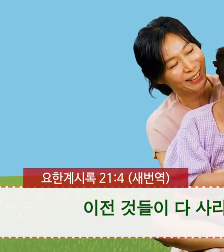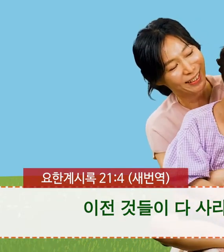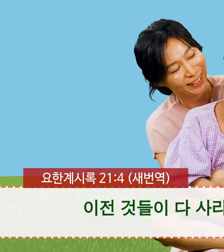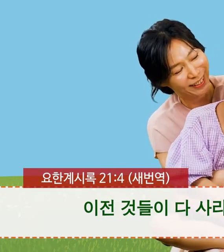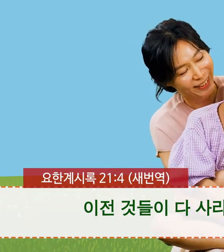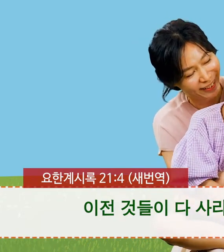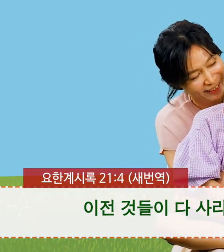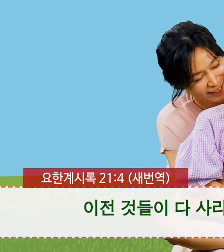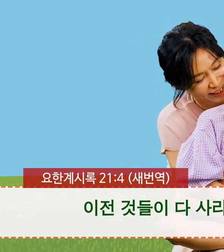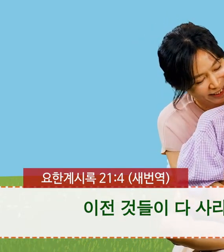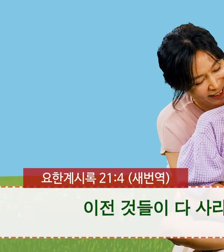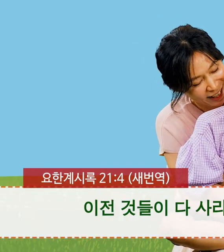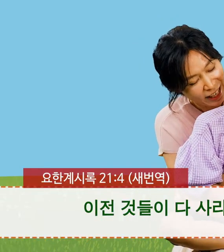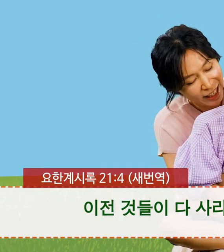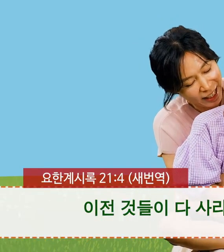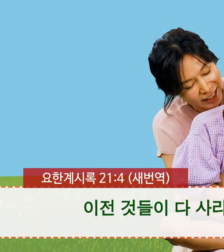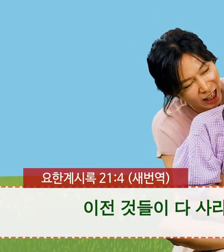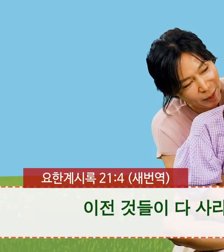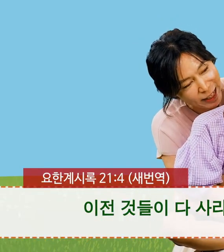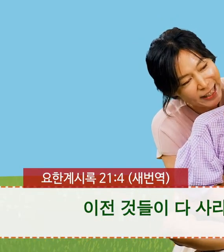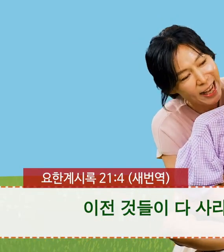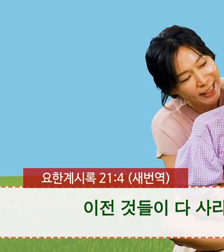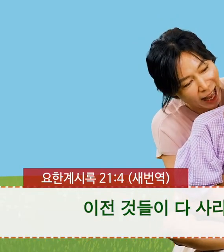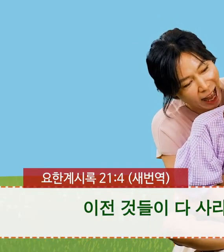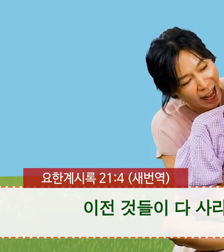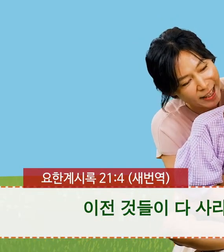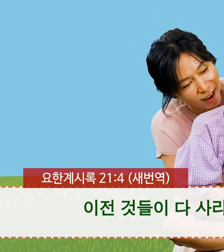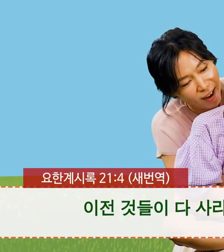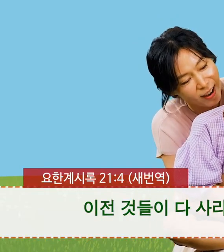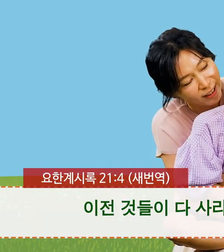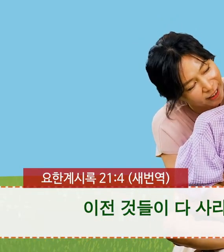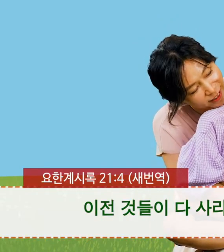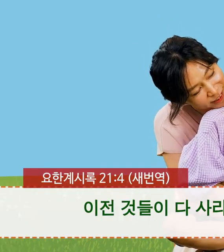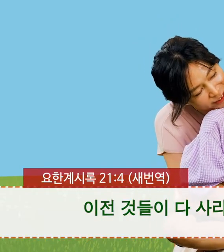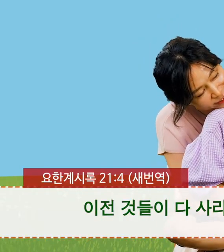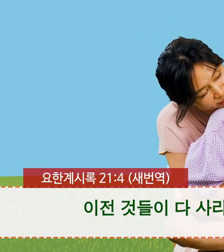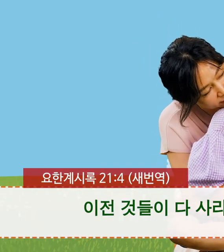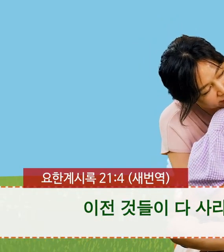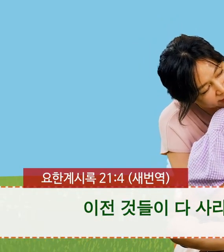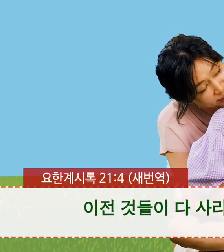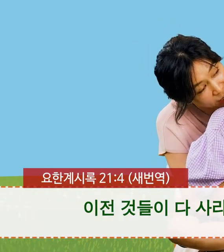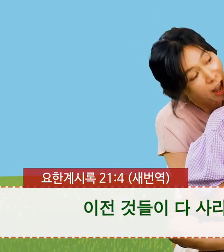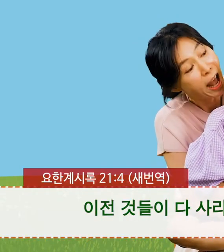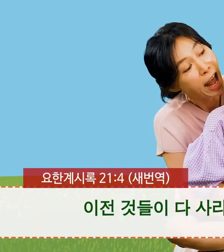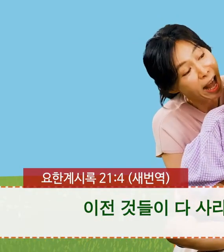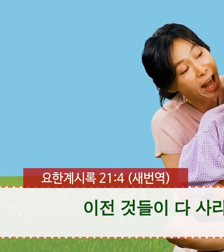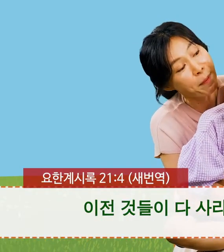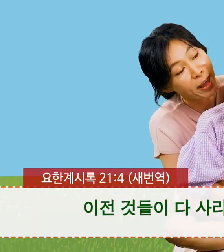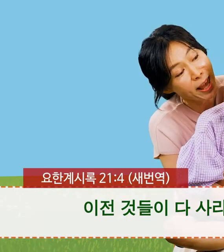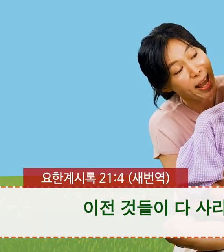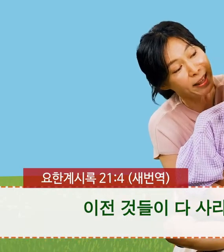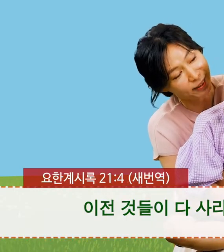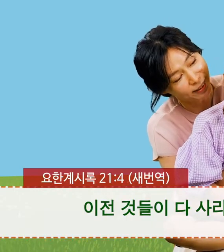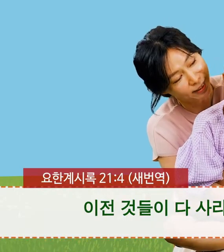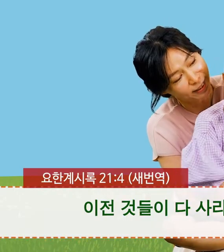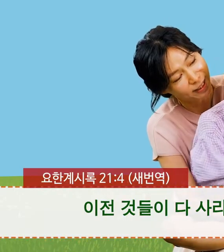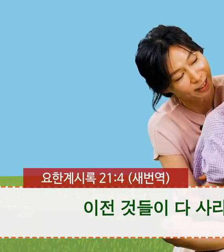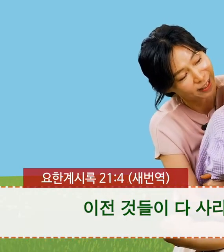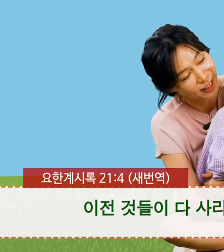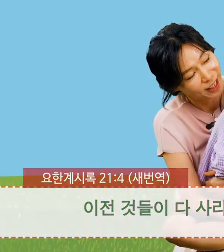요한계시록 예니 21장 4절. 사설